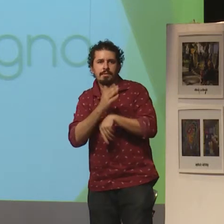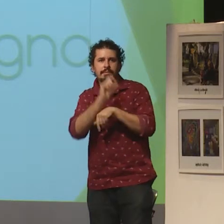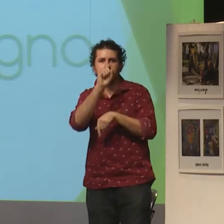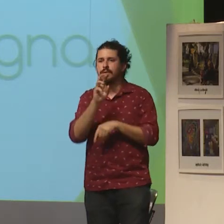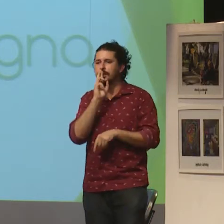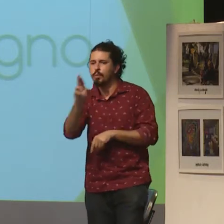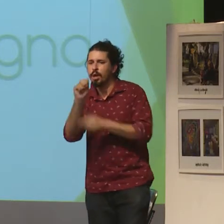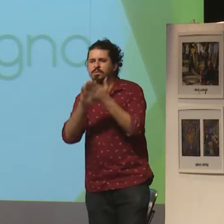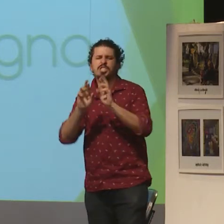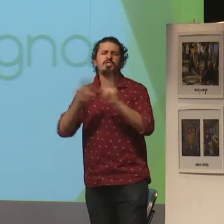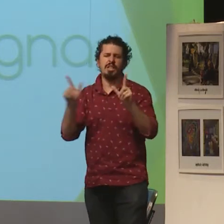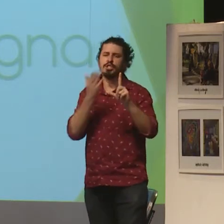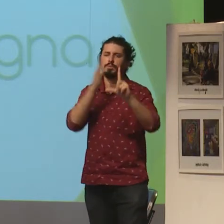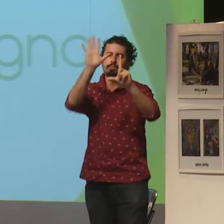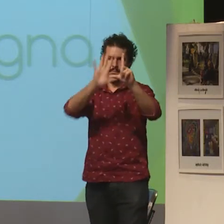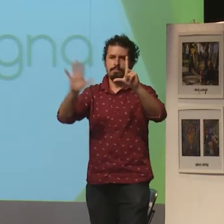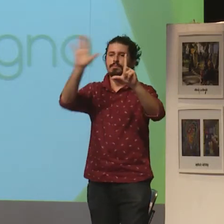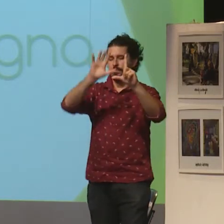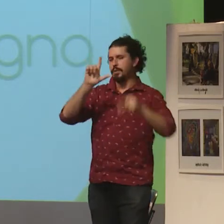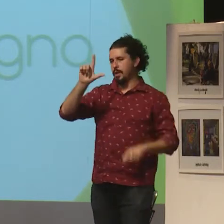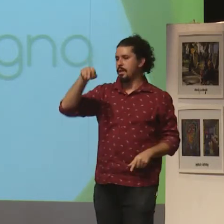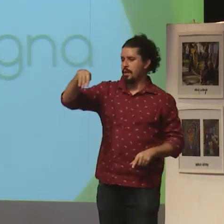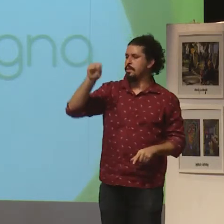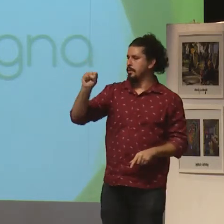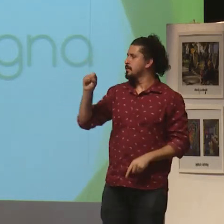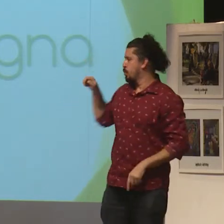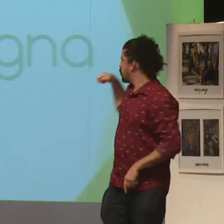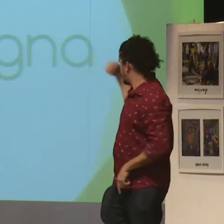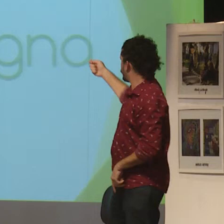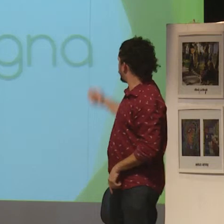LMS. Ele vai usar esse sistema para passar por Sigma.